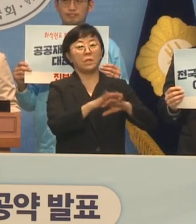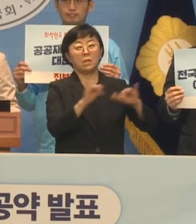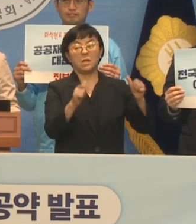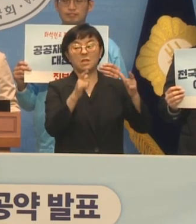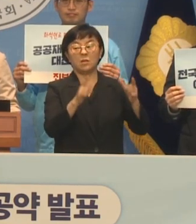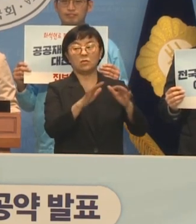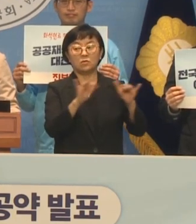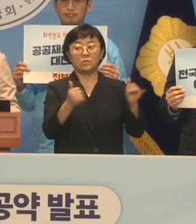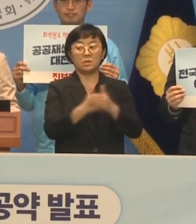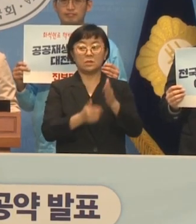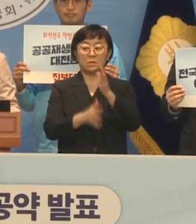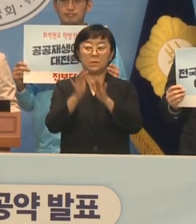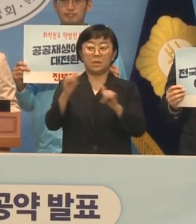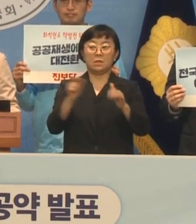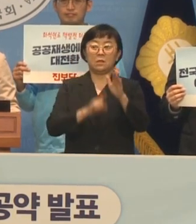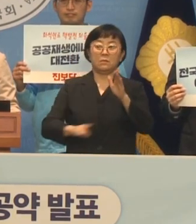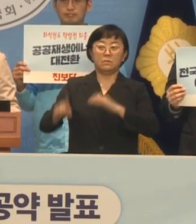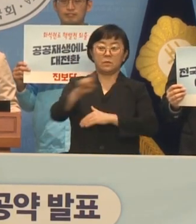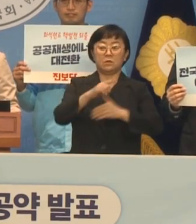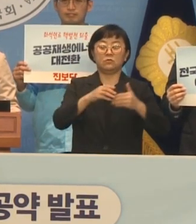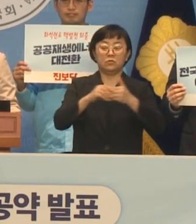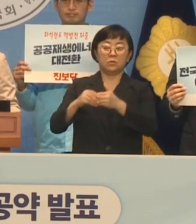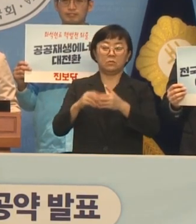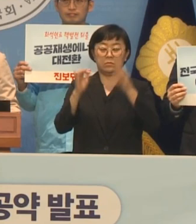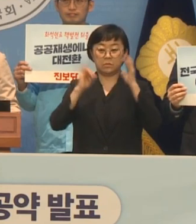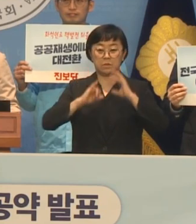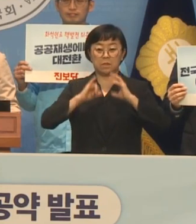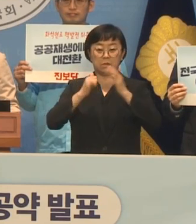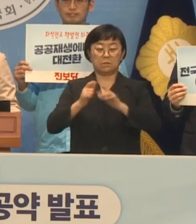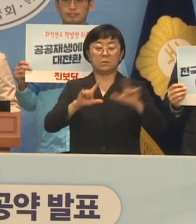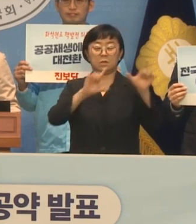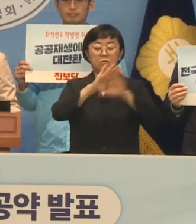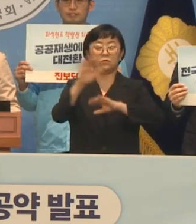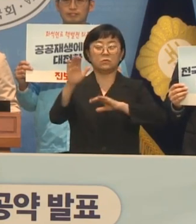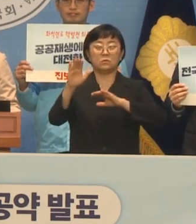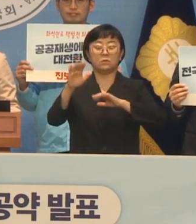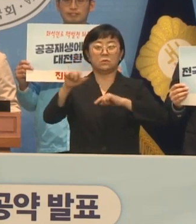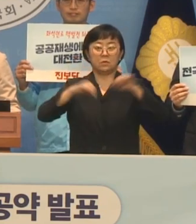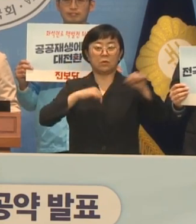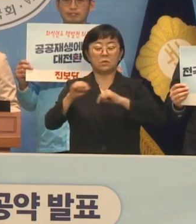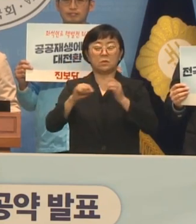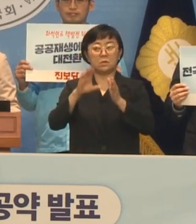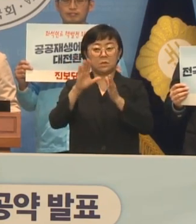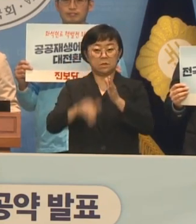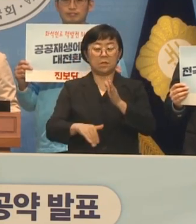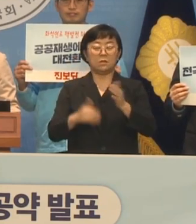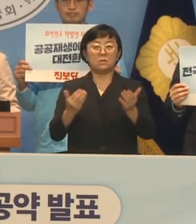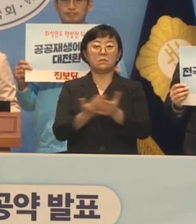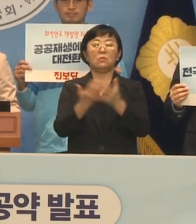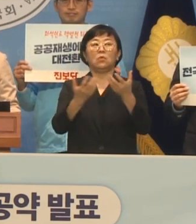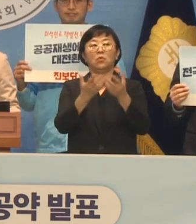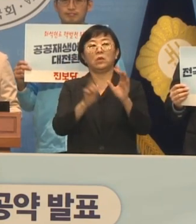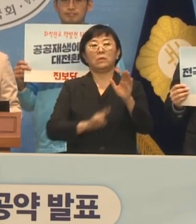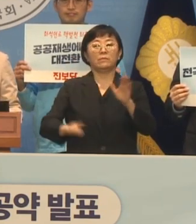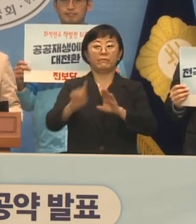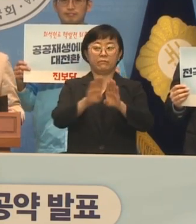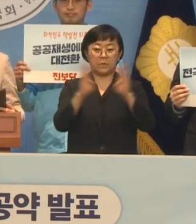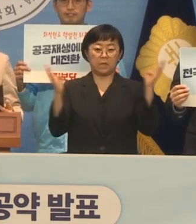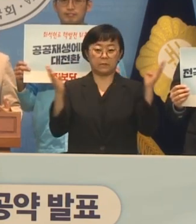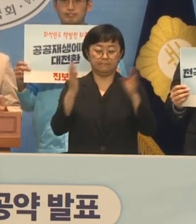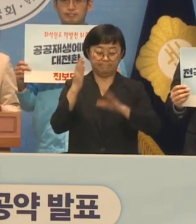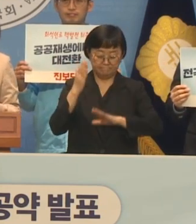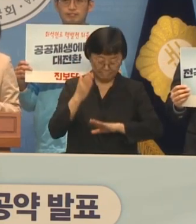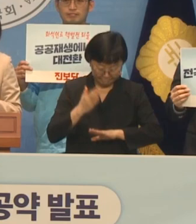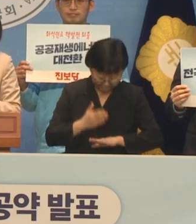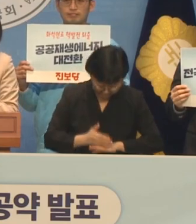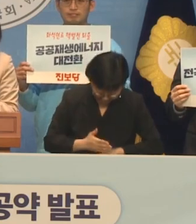지역주민, 시민들이 주도하는 세상, 기후정치시대, 진보당이 앞장서서 열어가겠습니다.